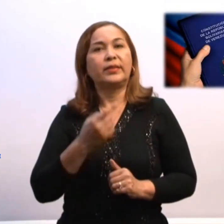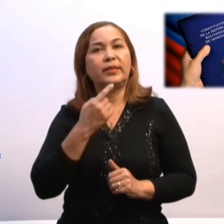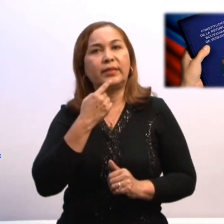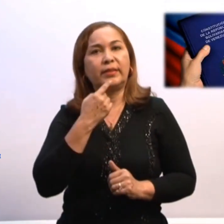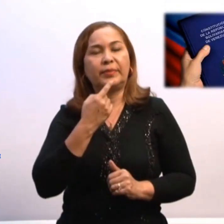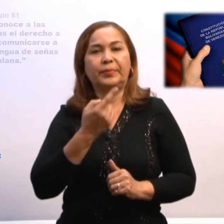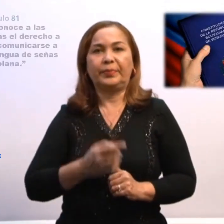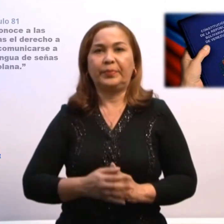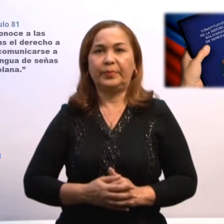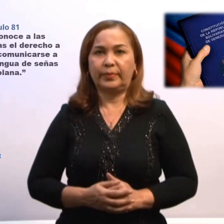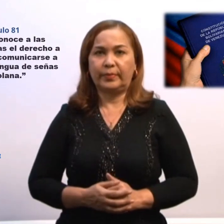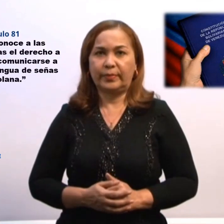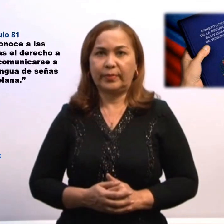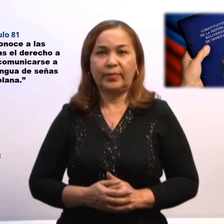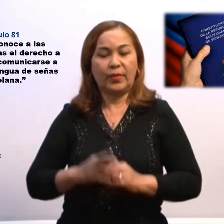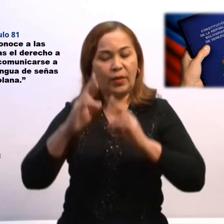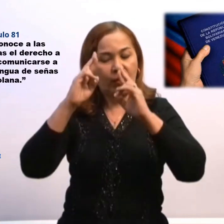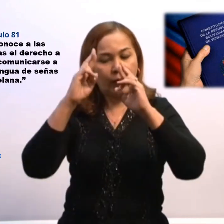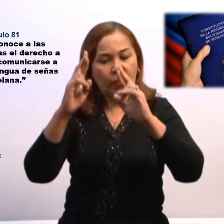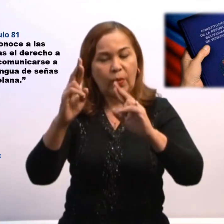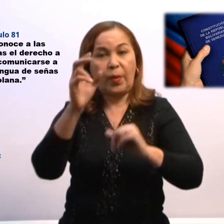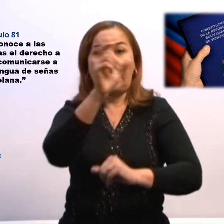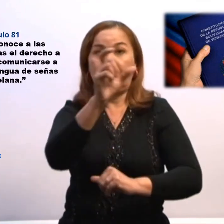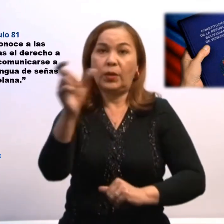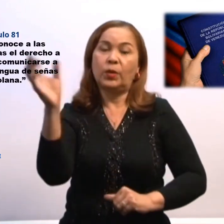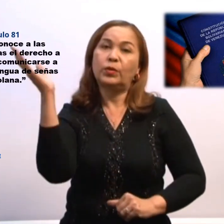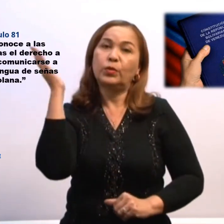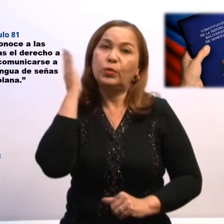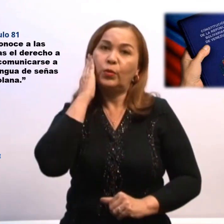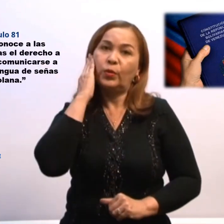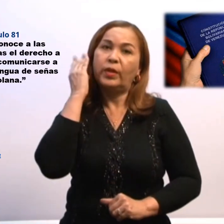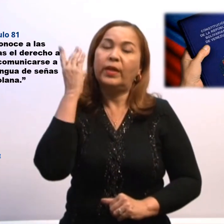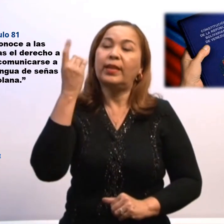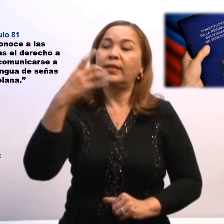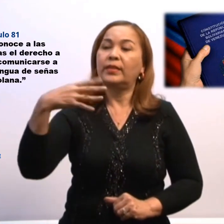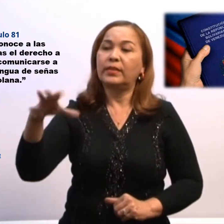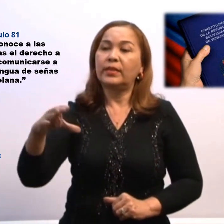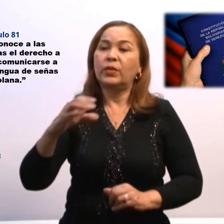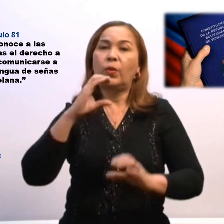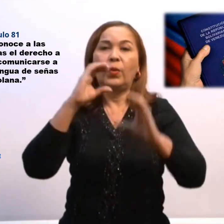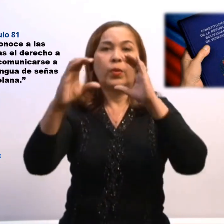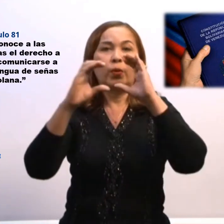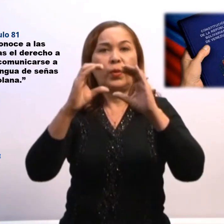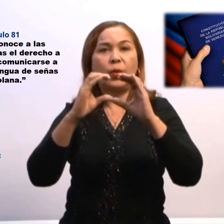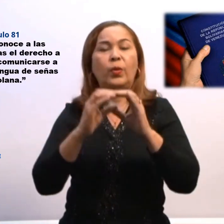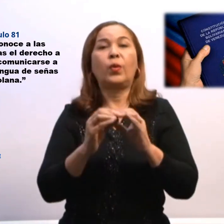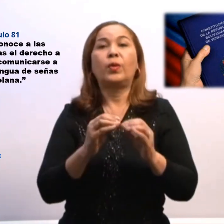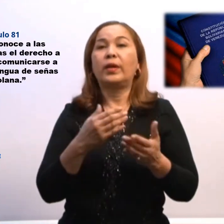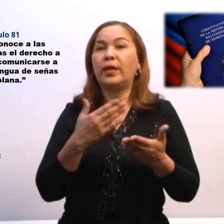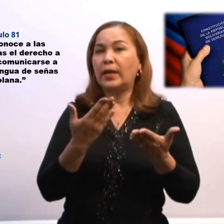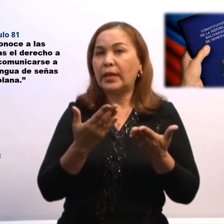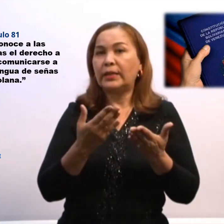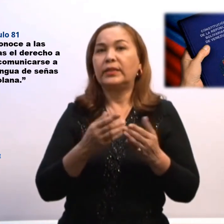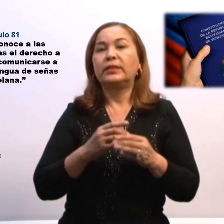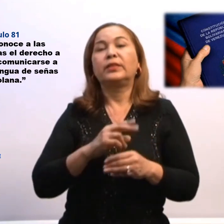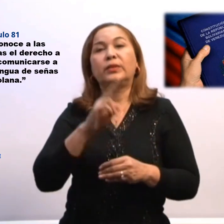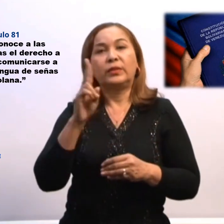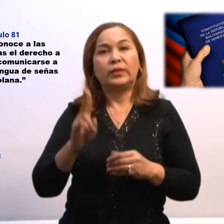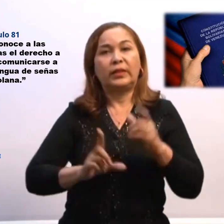indica: se le reconoce a las personas sordas el derecho a expresarse y comunicarse a través de la lengua